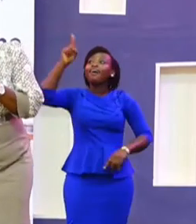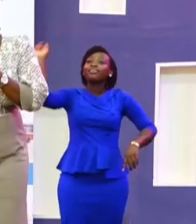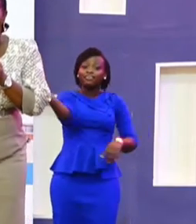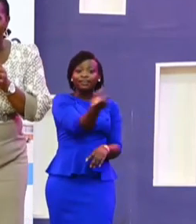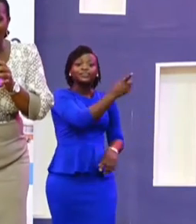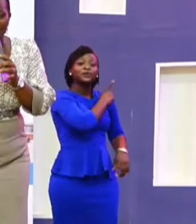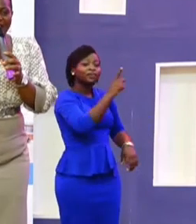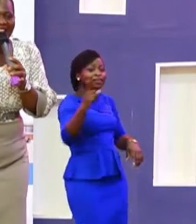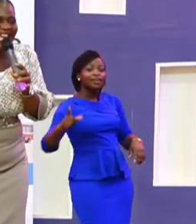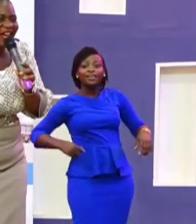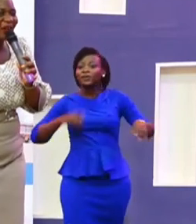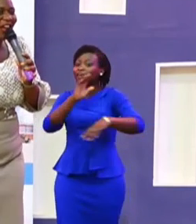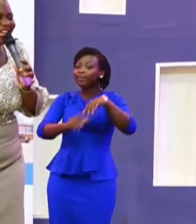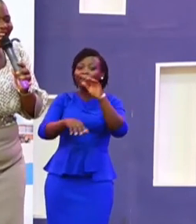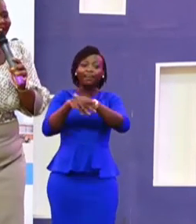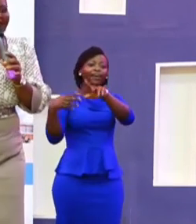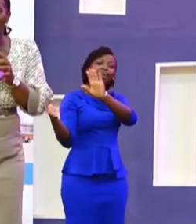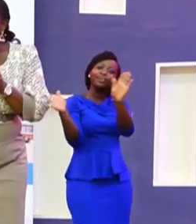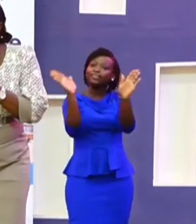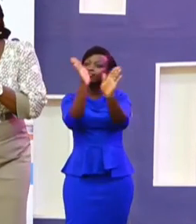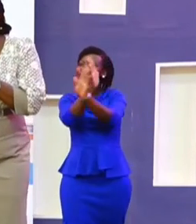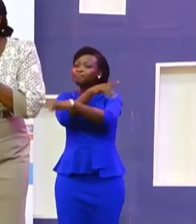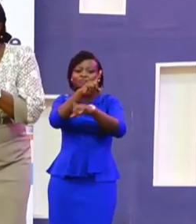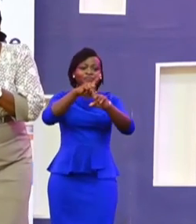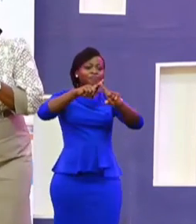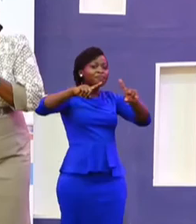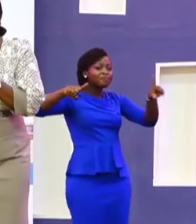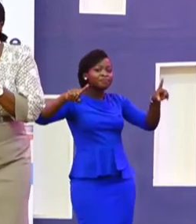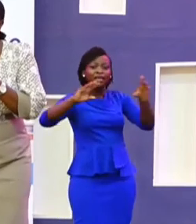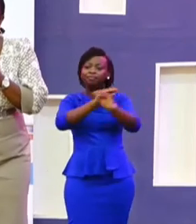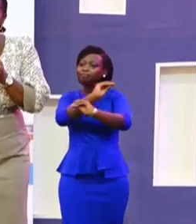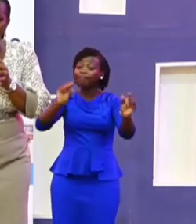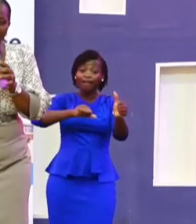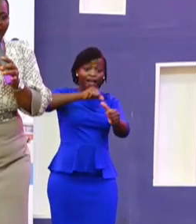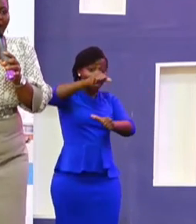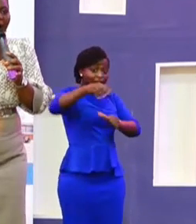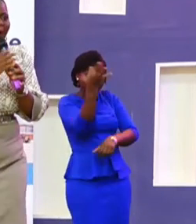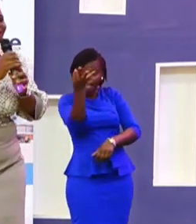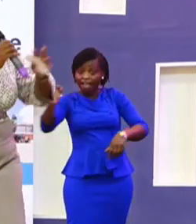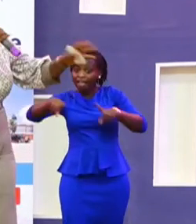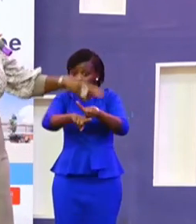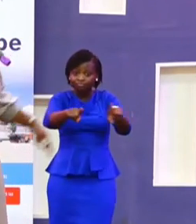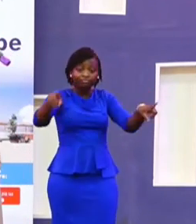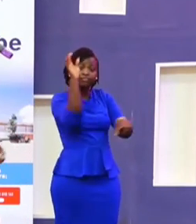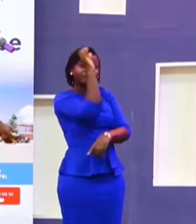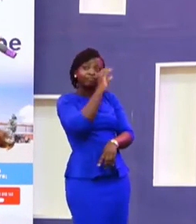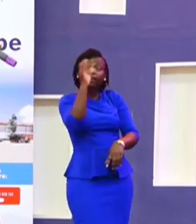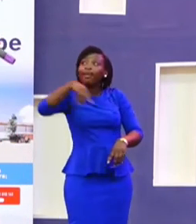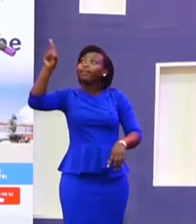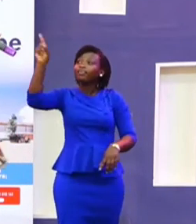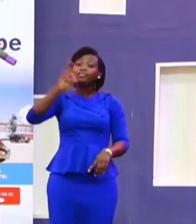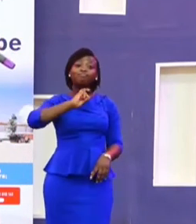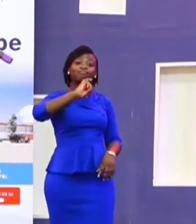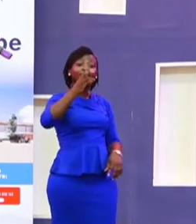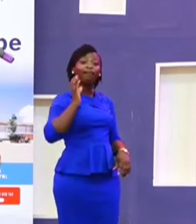Yekatonda Yekatonde yekweka Na yetali wala singa tunonya Adamo